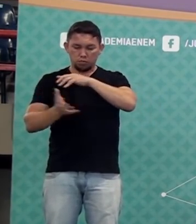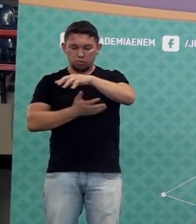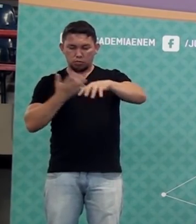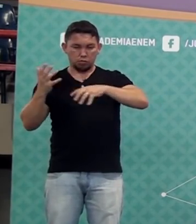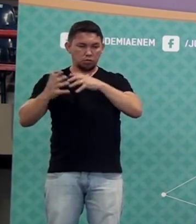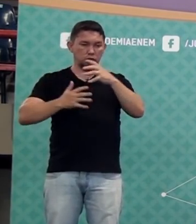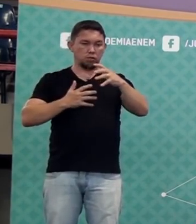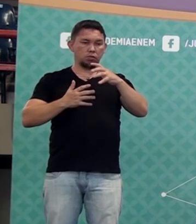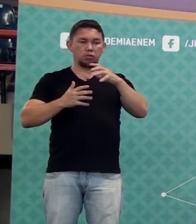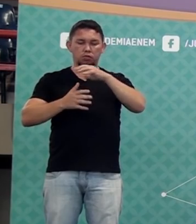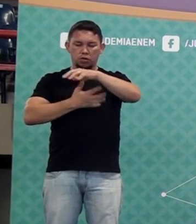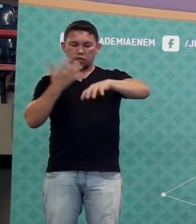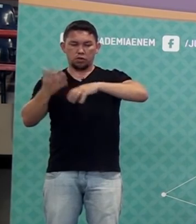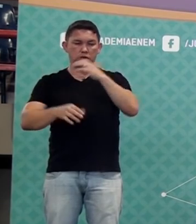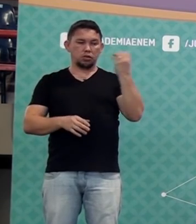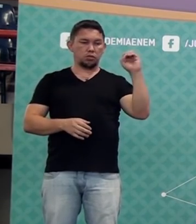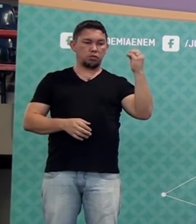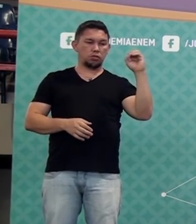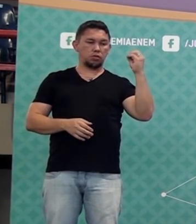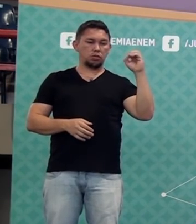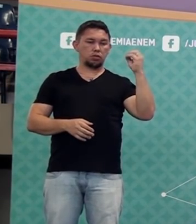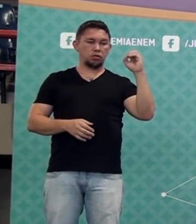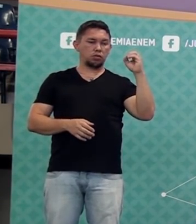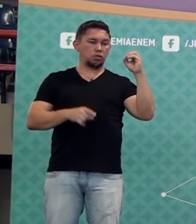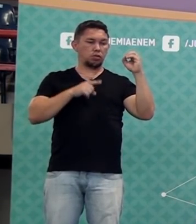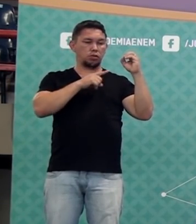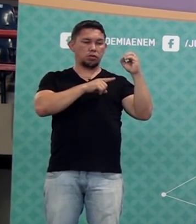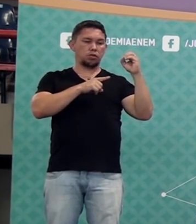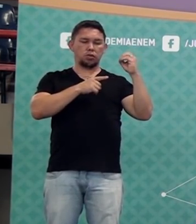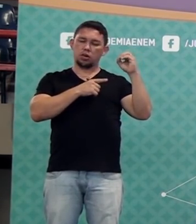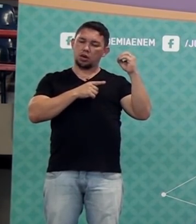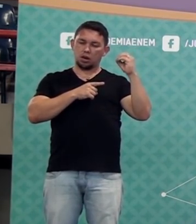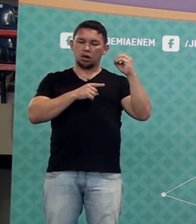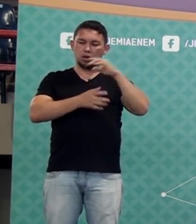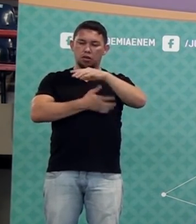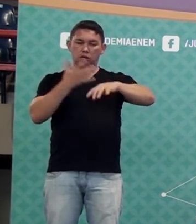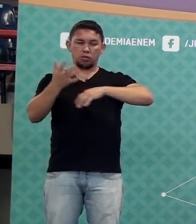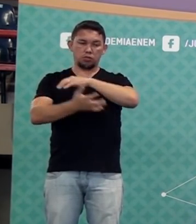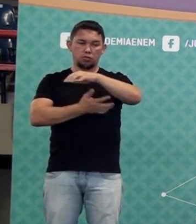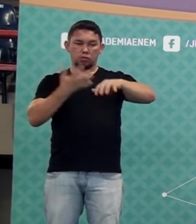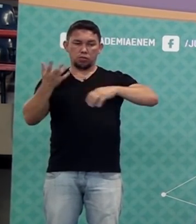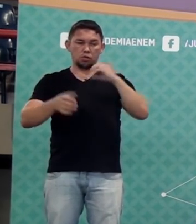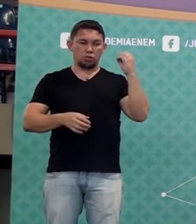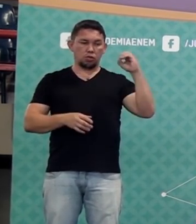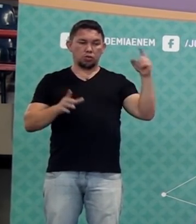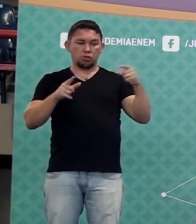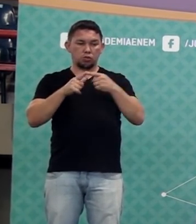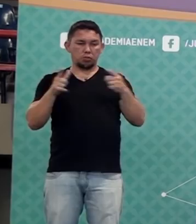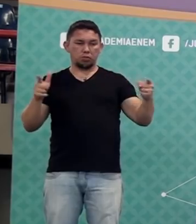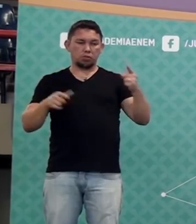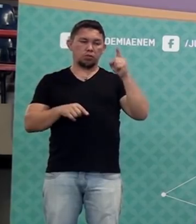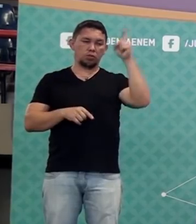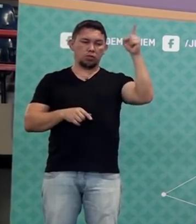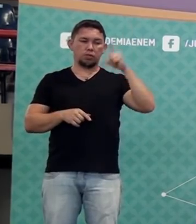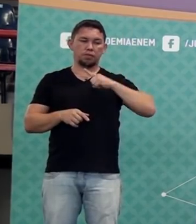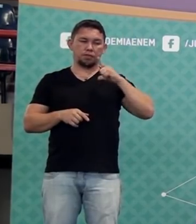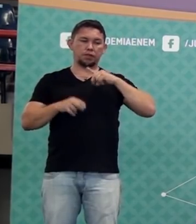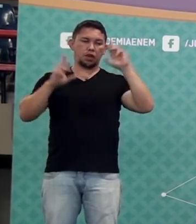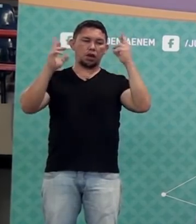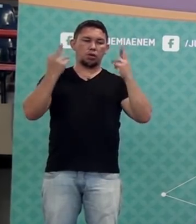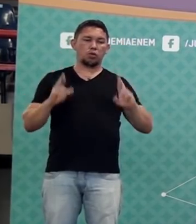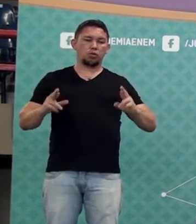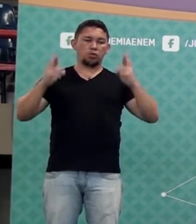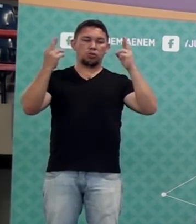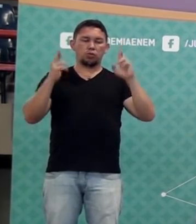Outubro, que Revolução de Outubro é essa? É a Revolução Russa, né? A Revolução de Outubro, o que é que ele está se referindo? A Revolução